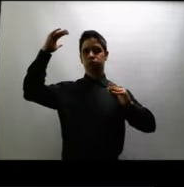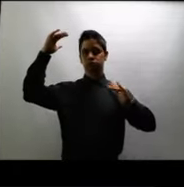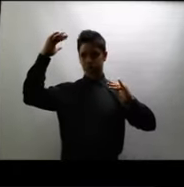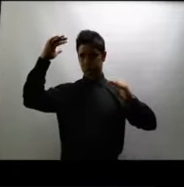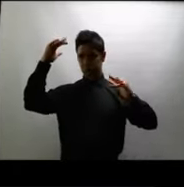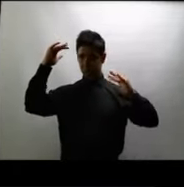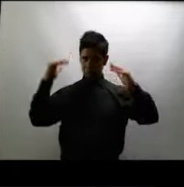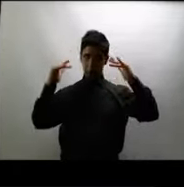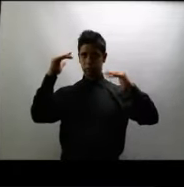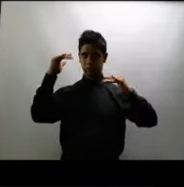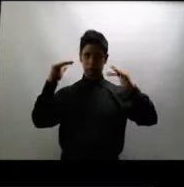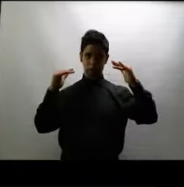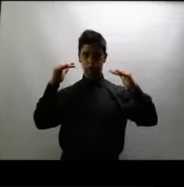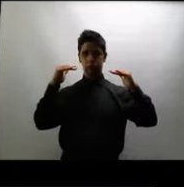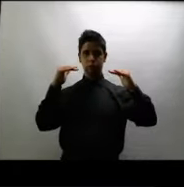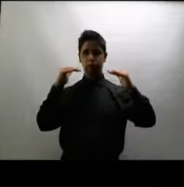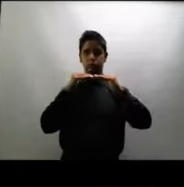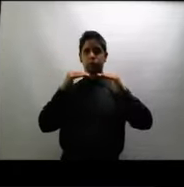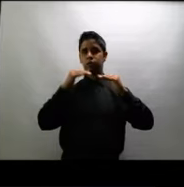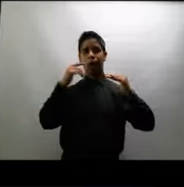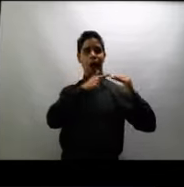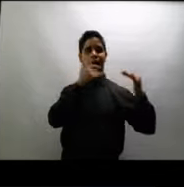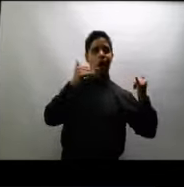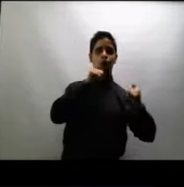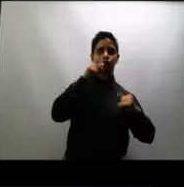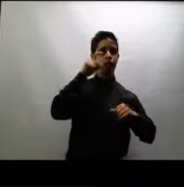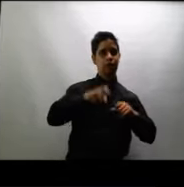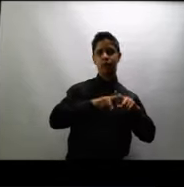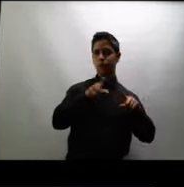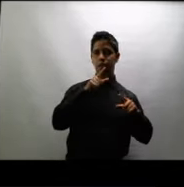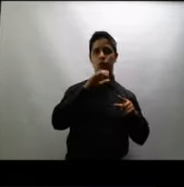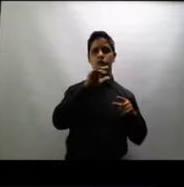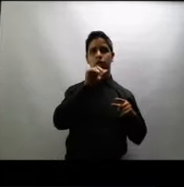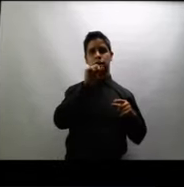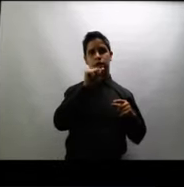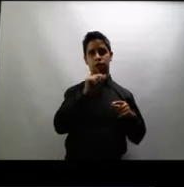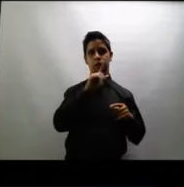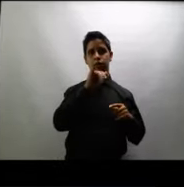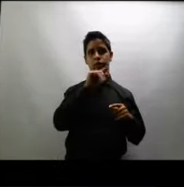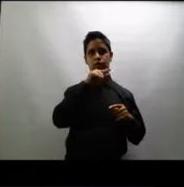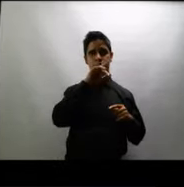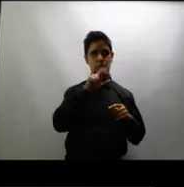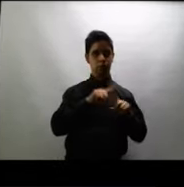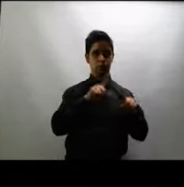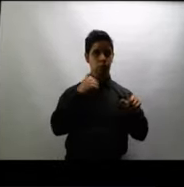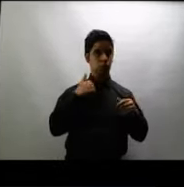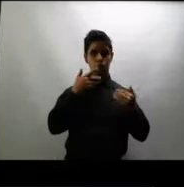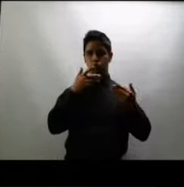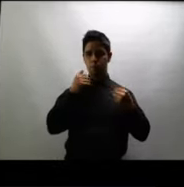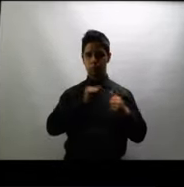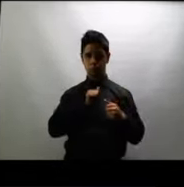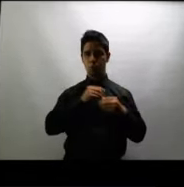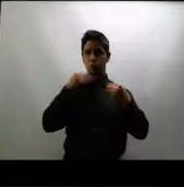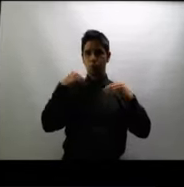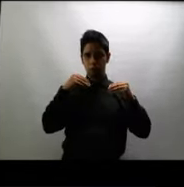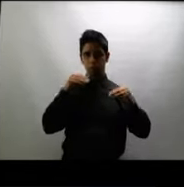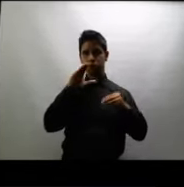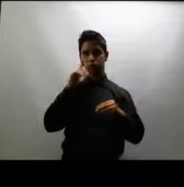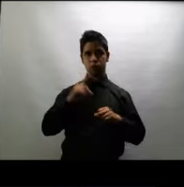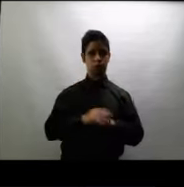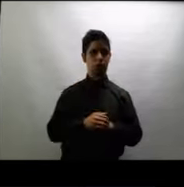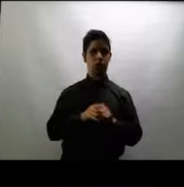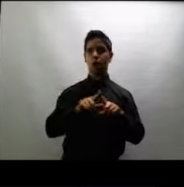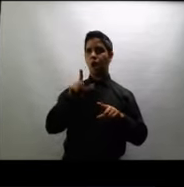la condición de que no necesitas una casa disquera para tú llegar a otro... Miren, a mí yo vendo CDs por CD Baby.